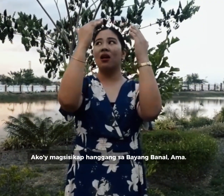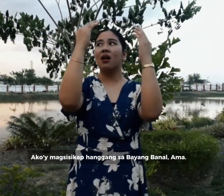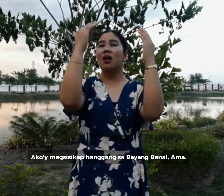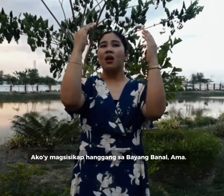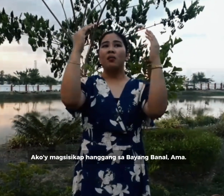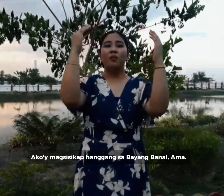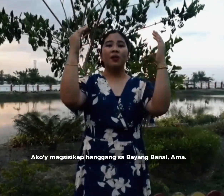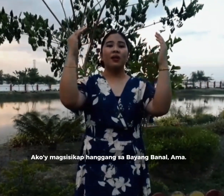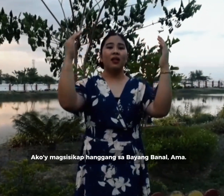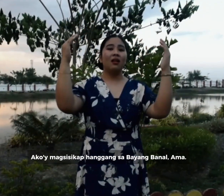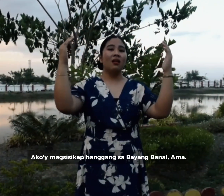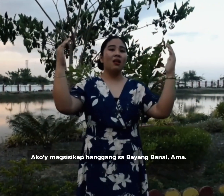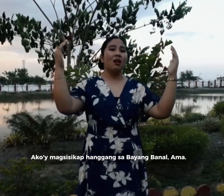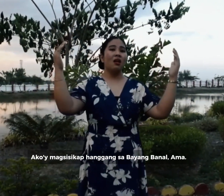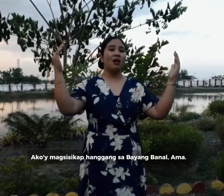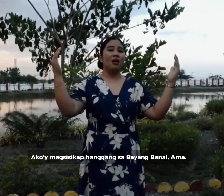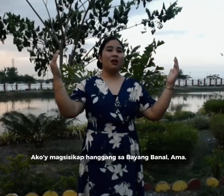bayang banal,